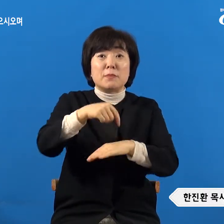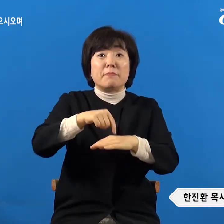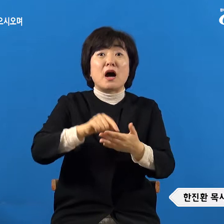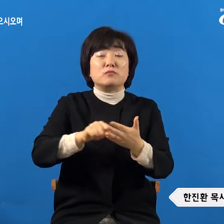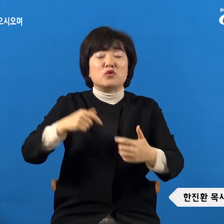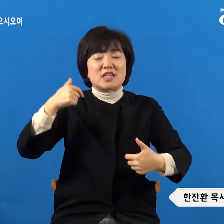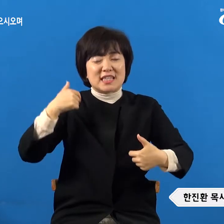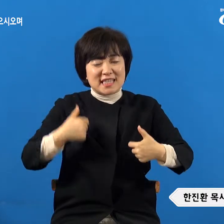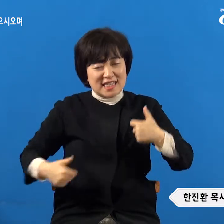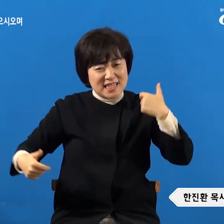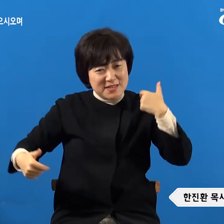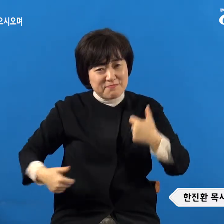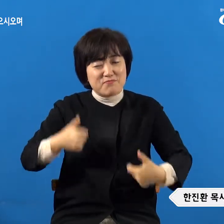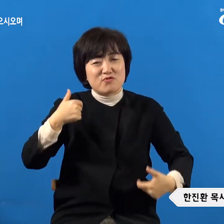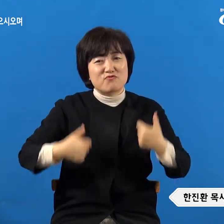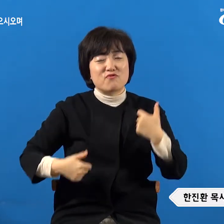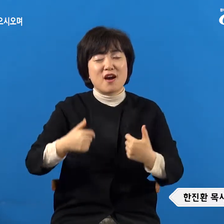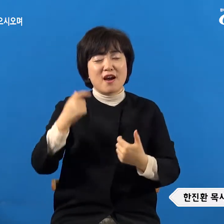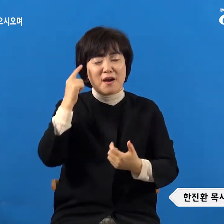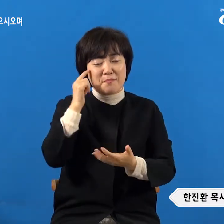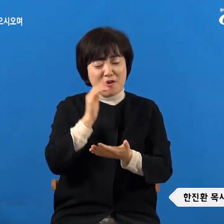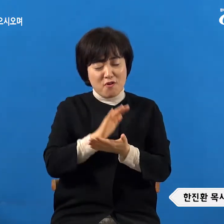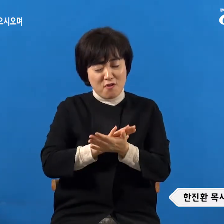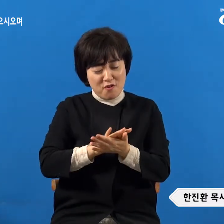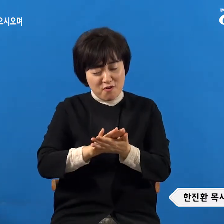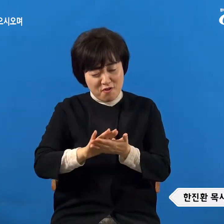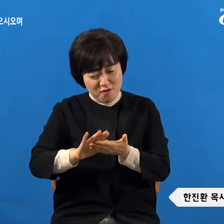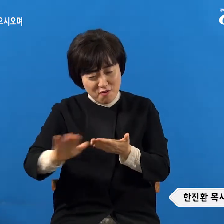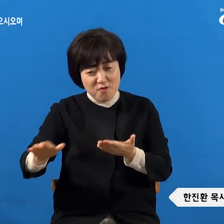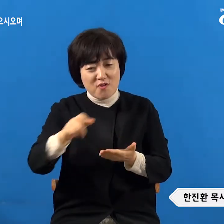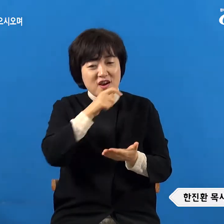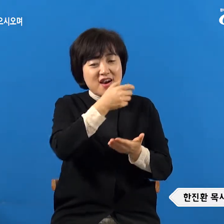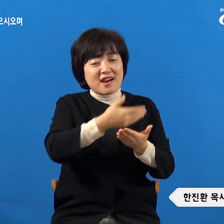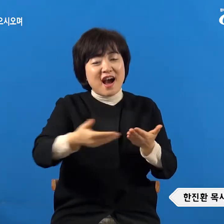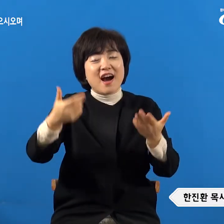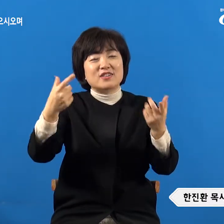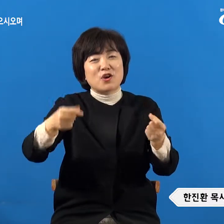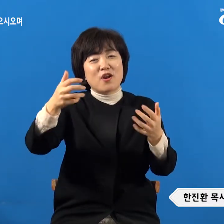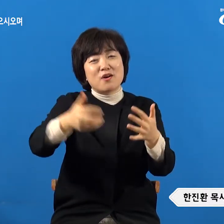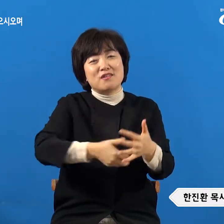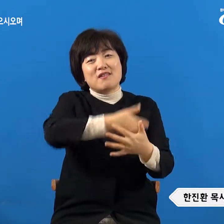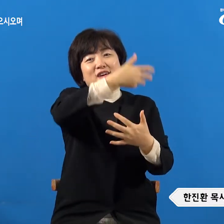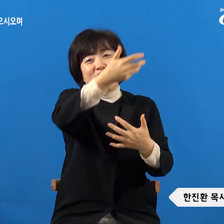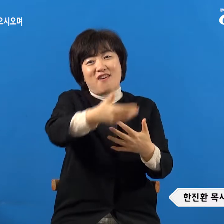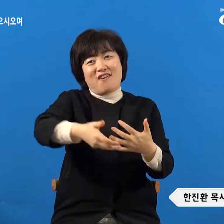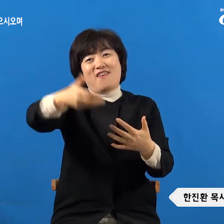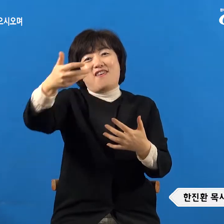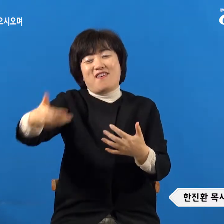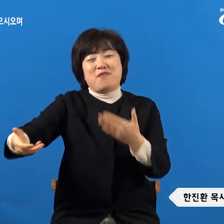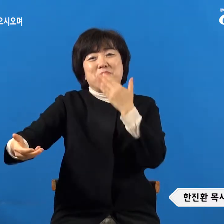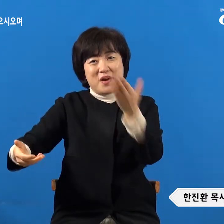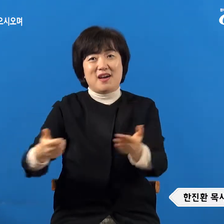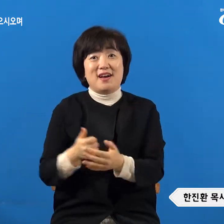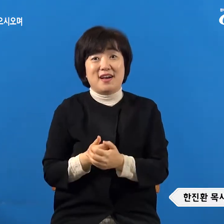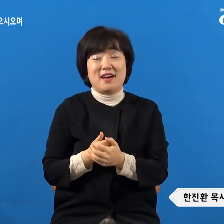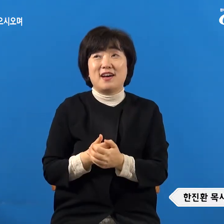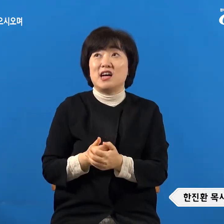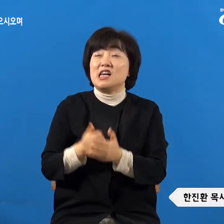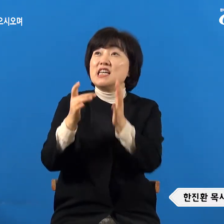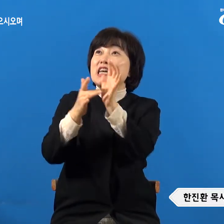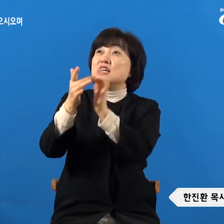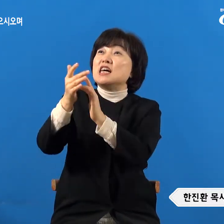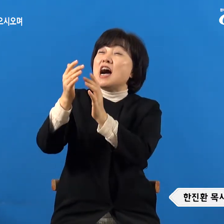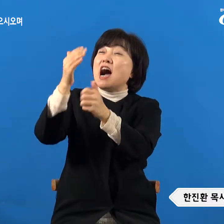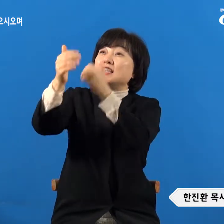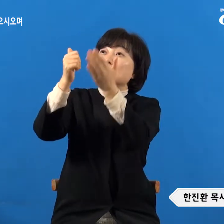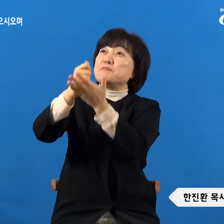기쁨과 평안이 강물처럼 흘러나기 시작합니다. 그래서 주의 이름이 거룩히 여김을 받으소서,